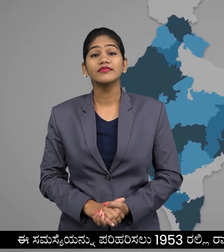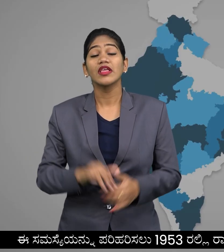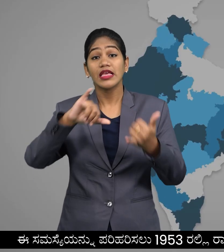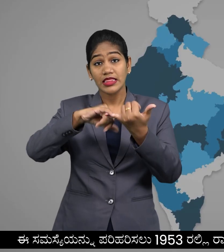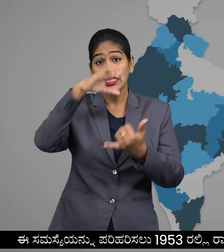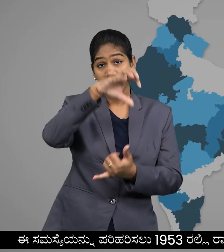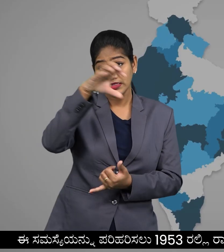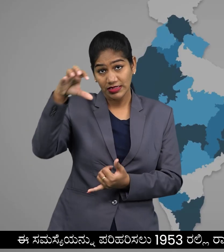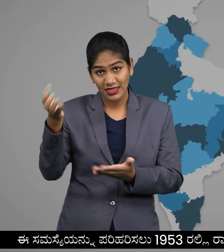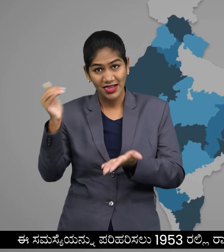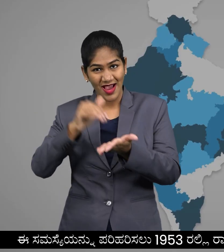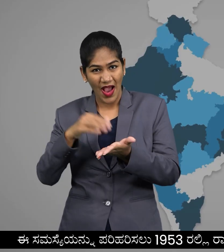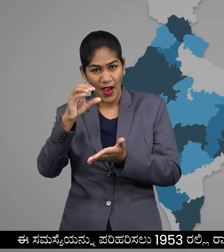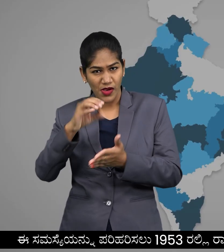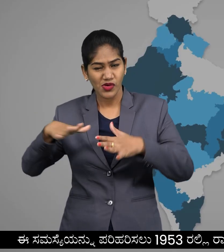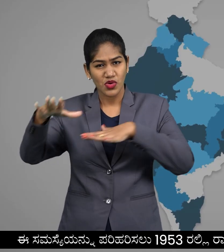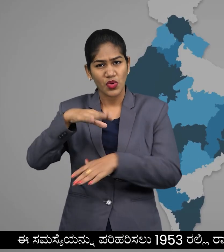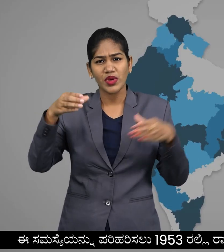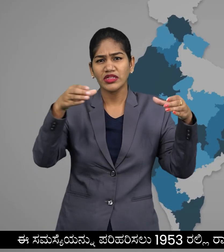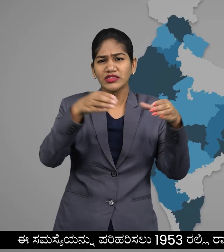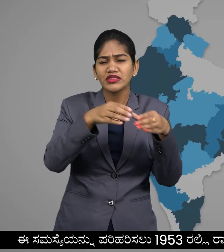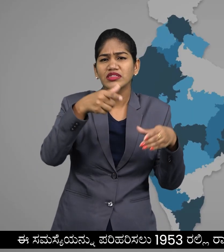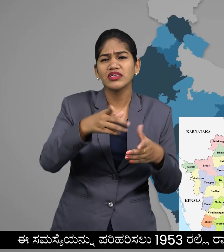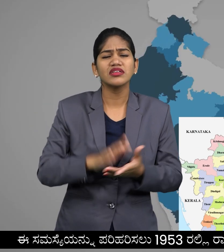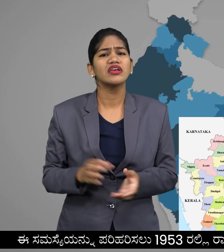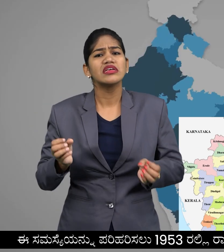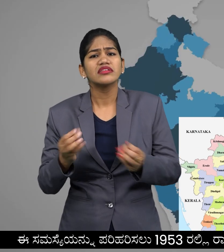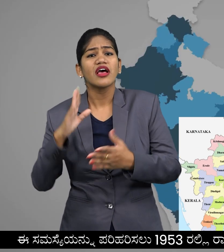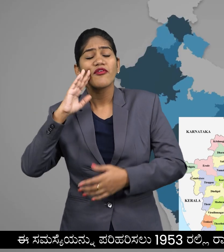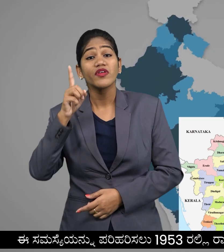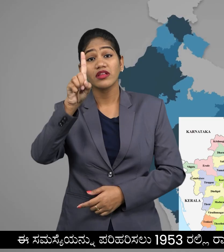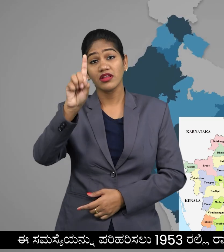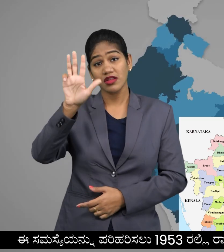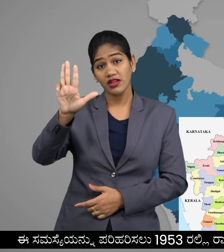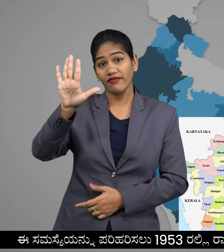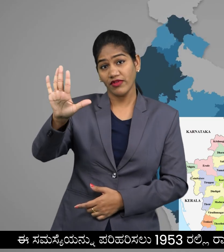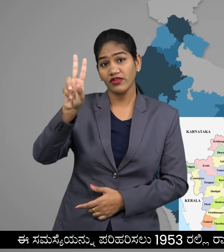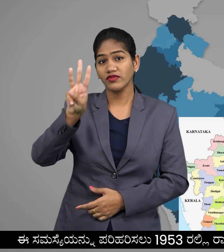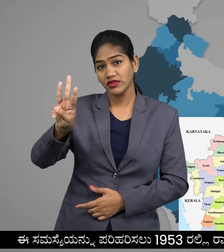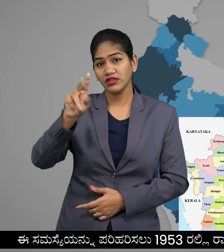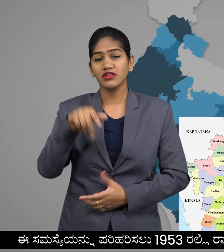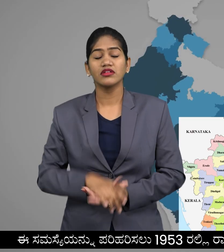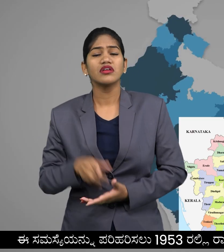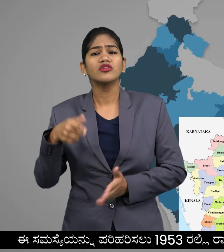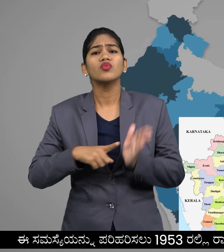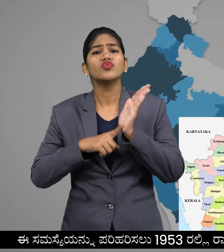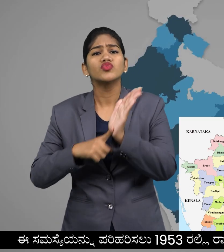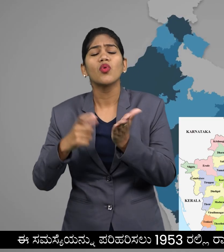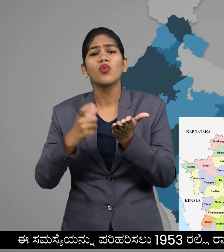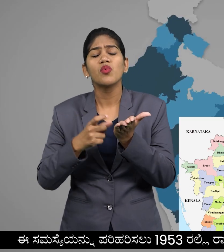ಈ ಸಮಸ್ಯೆಯನ್ನು ಪರಿಹರಿಸಲು 1953ರಲ್ಲಿ ರಾಜ್ಯಗಳ ಮರುಸಂಘಟನೆ